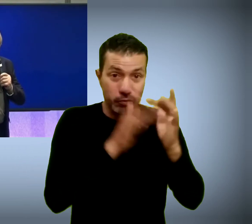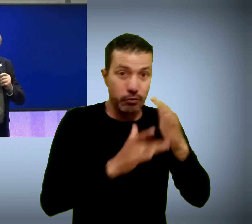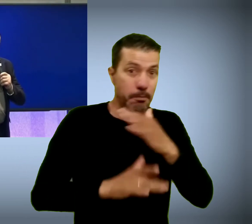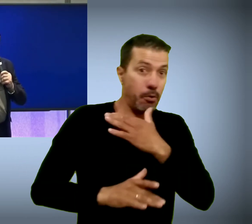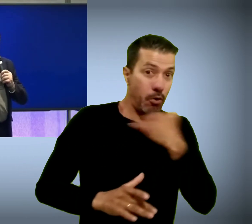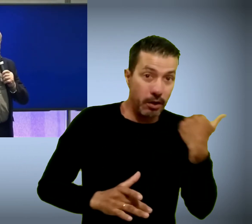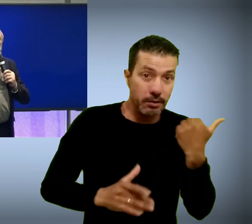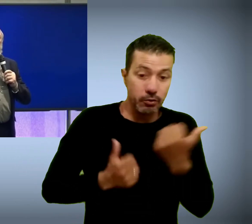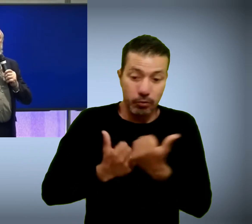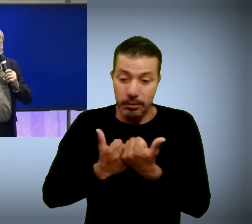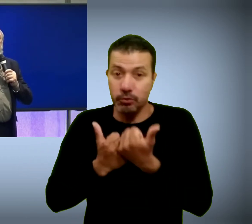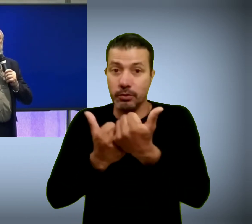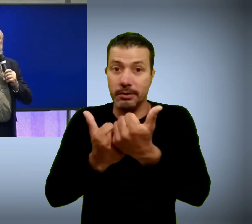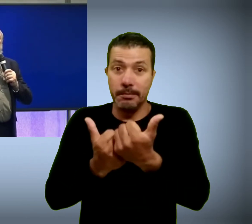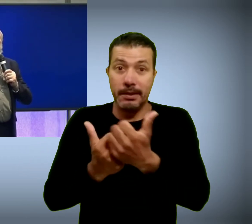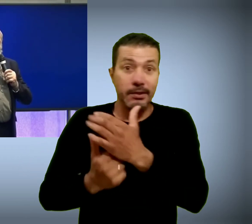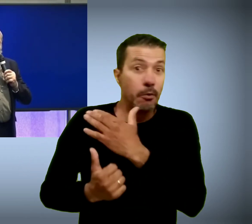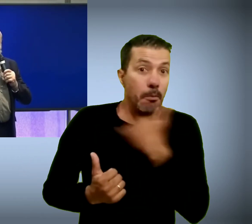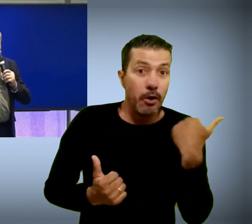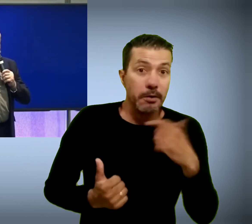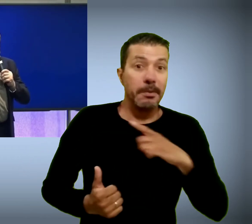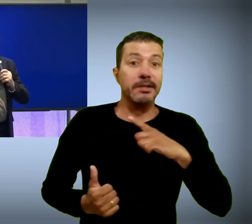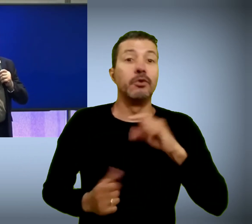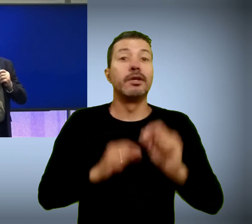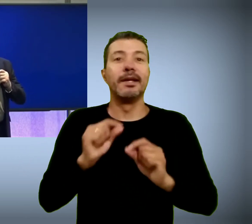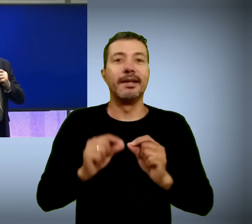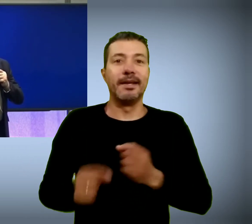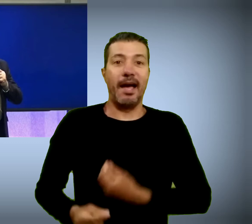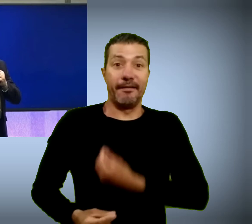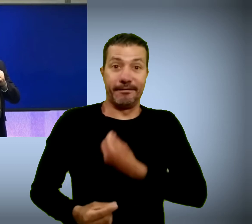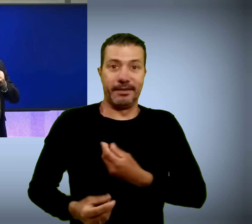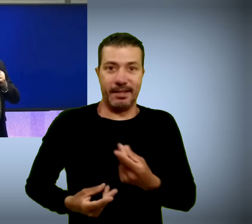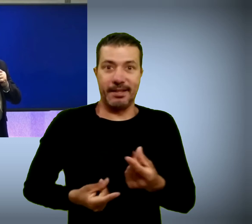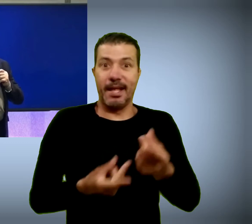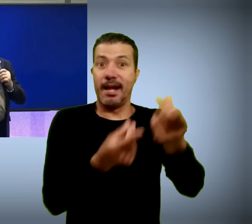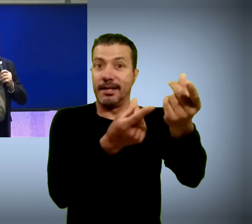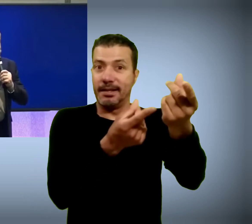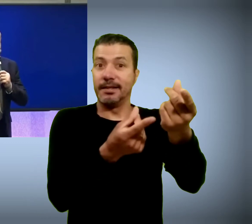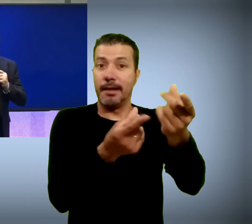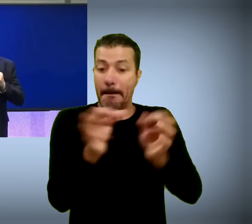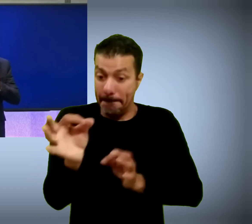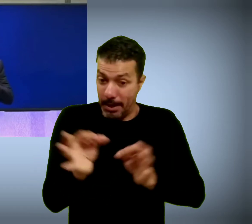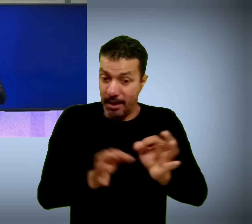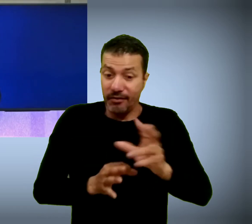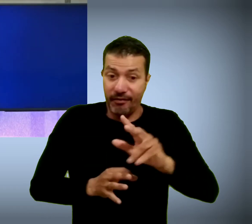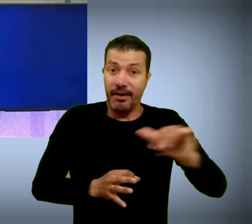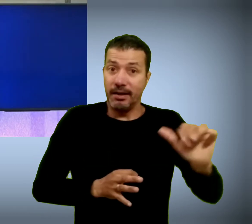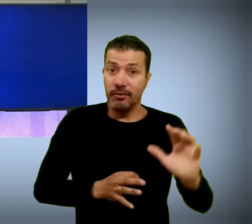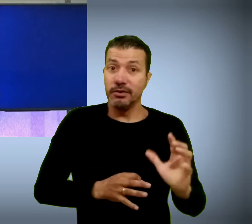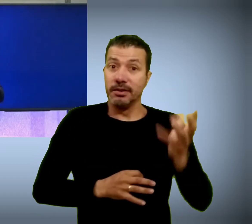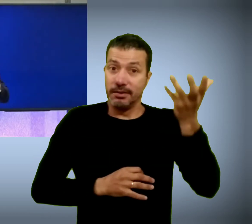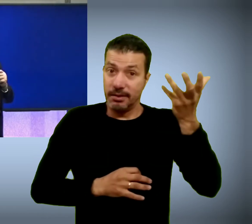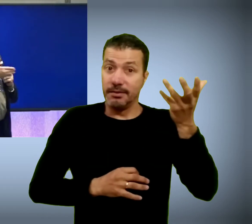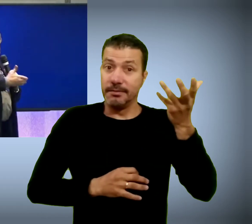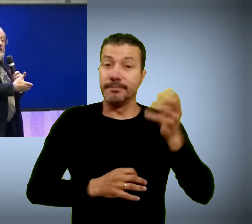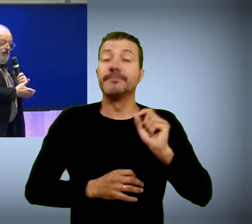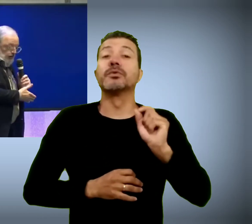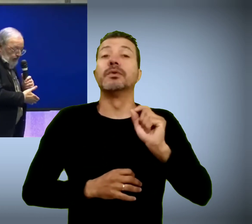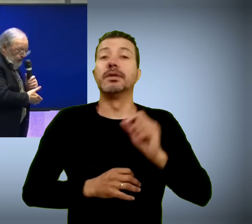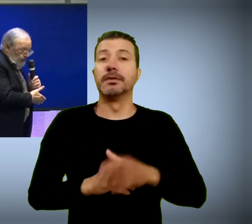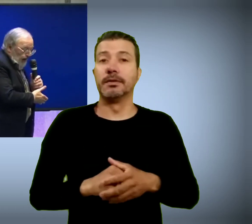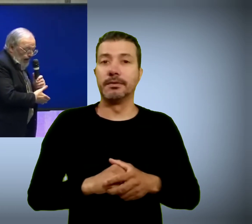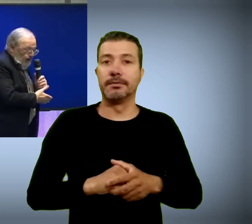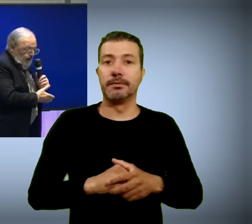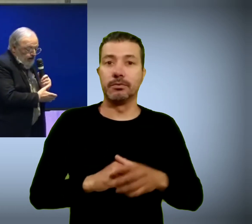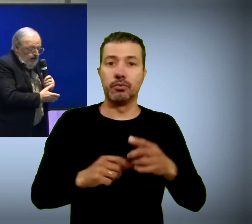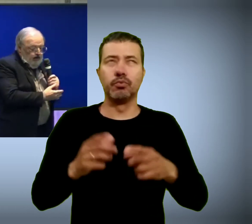deu a vida, não pereça, mas tenha a vida eterna, né? Esse plano vai se completar, a gente leu lá, na